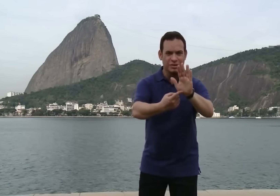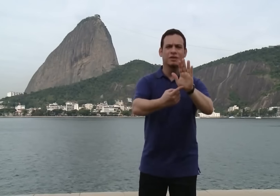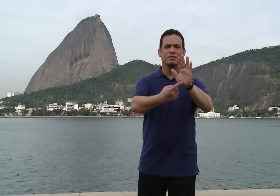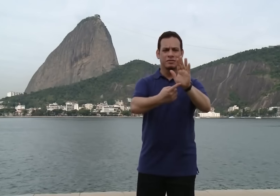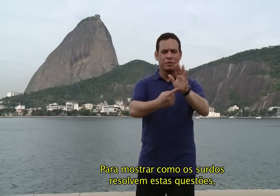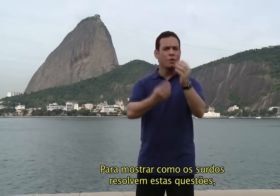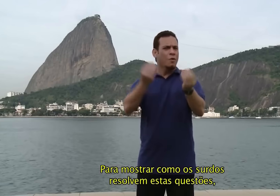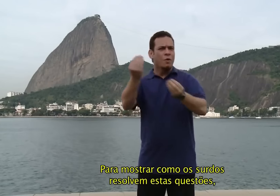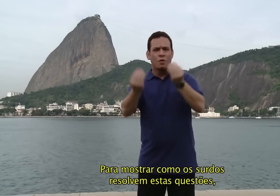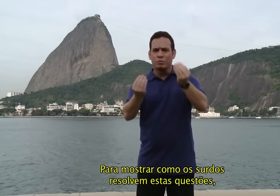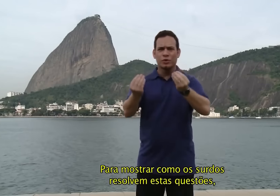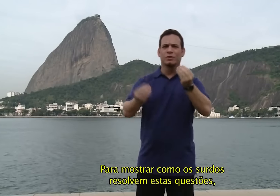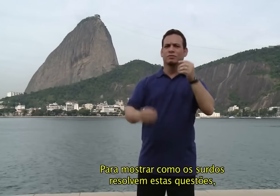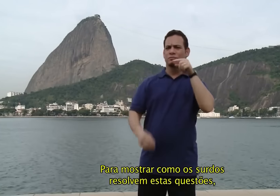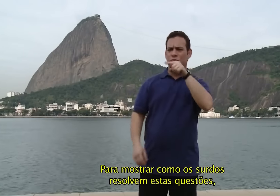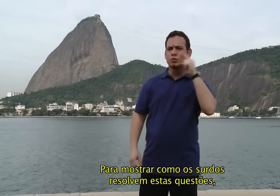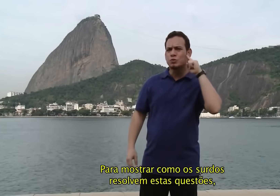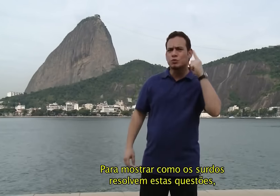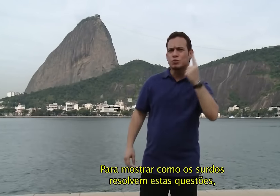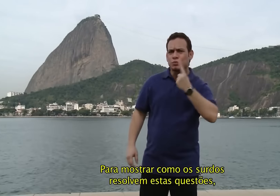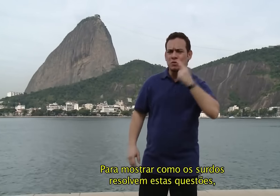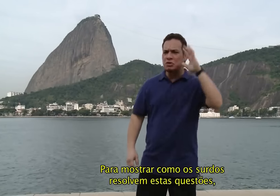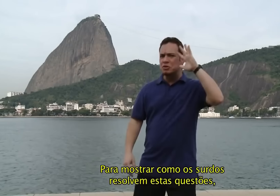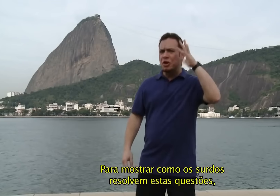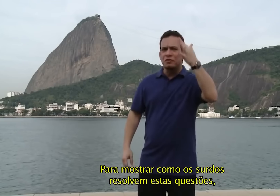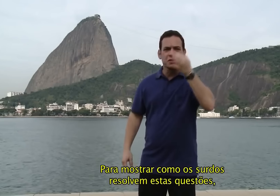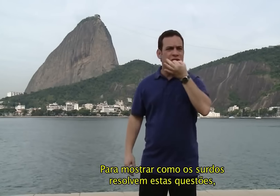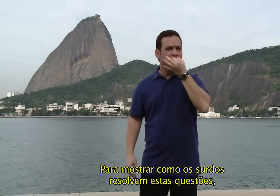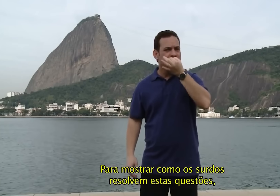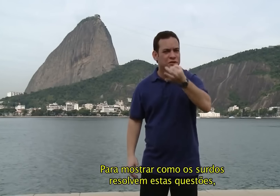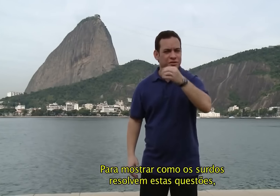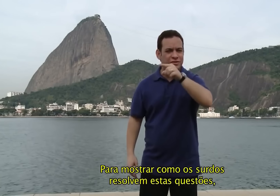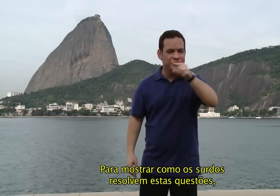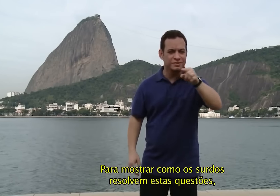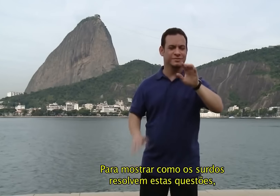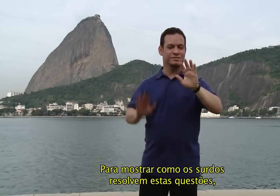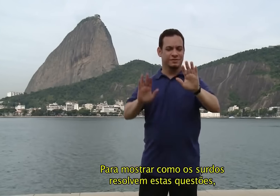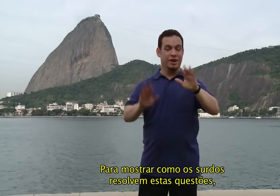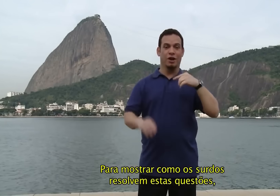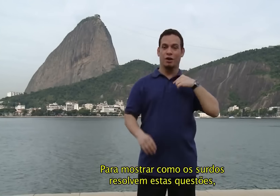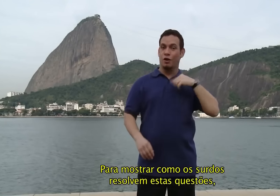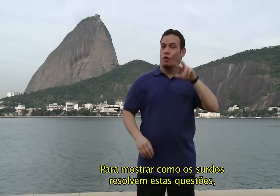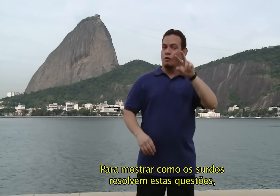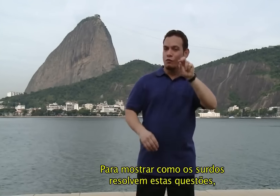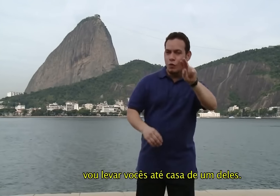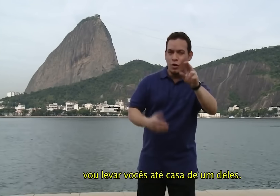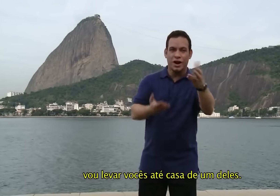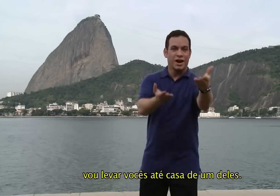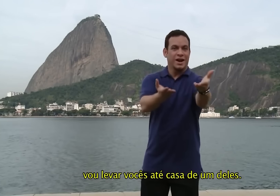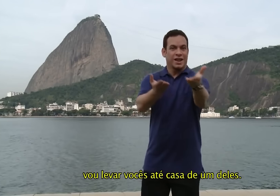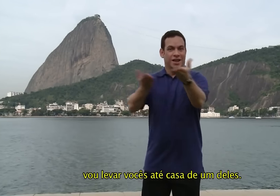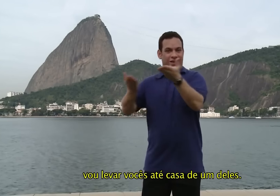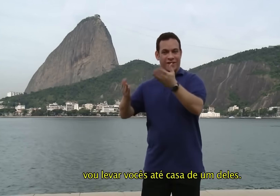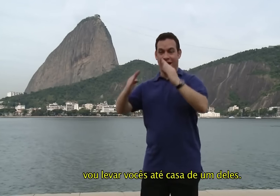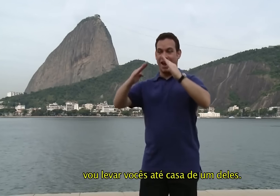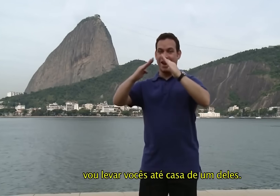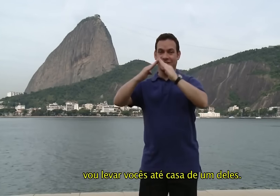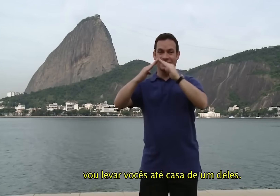Para mostrar como os surdos resolvem essas questões, vou levar vocês até a casa